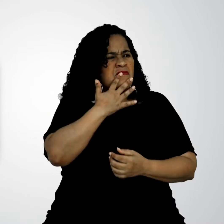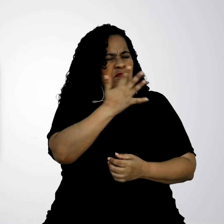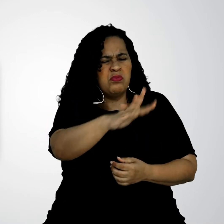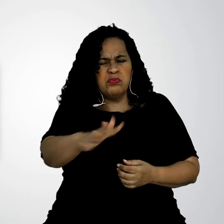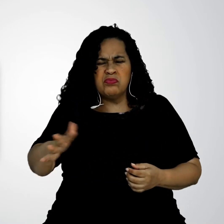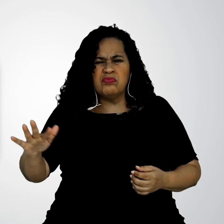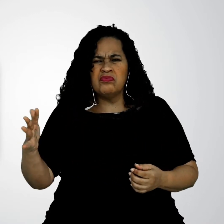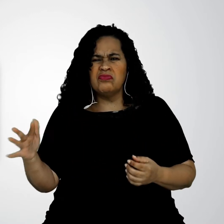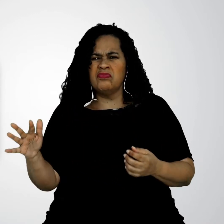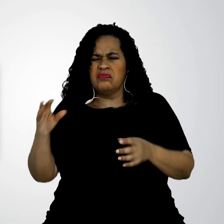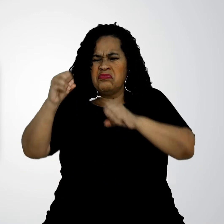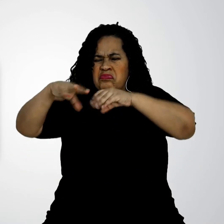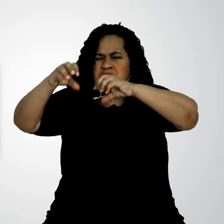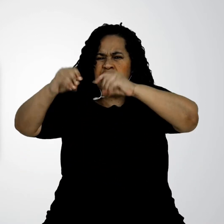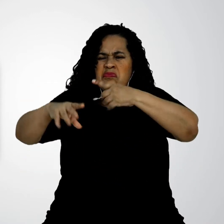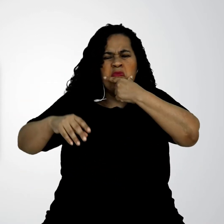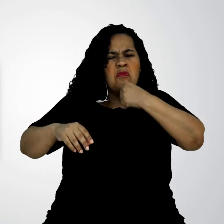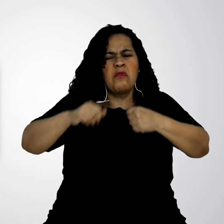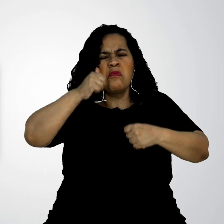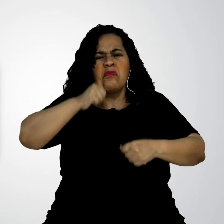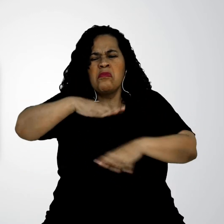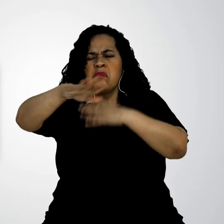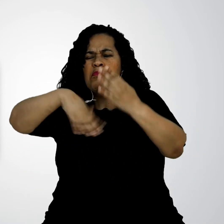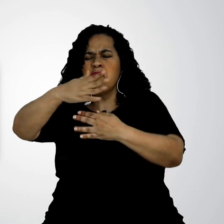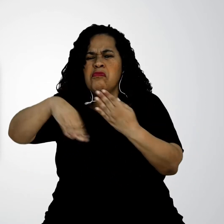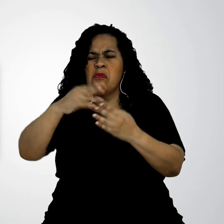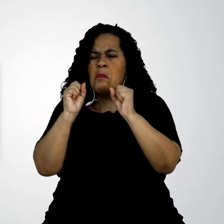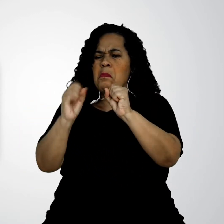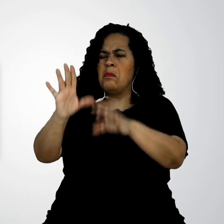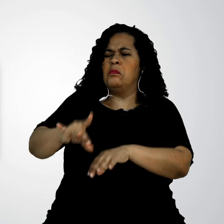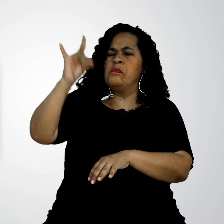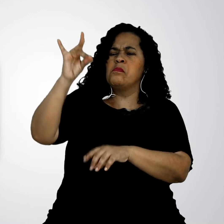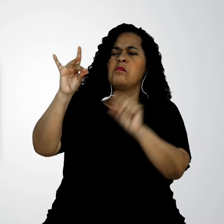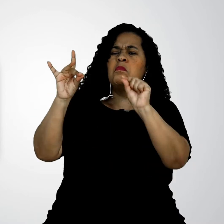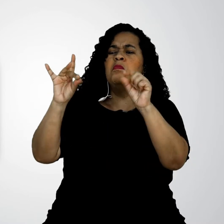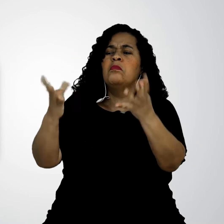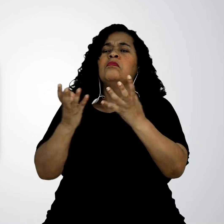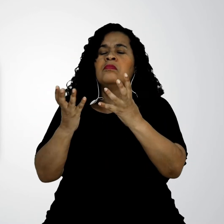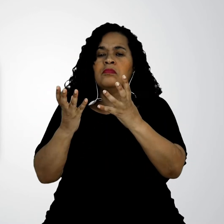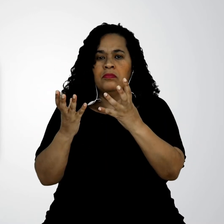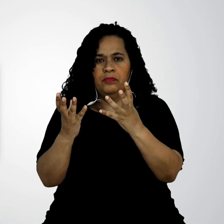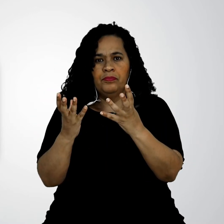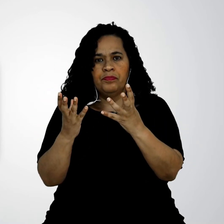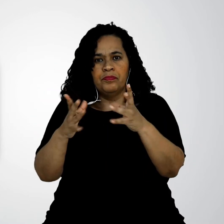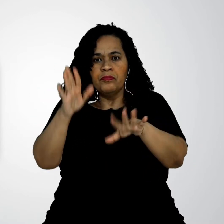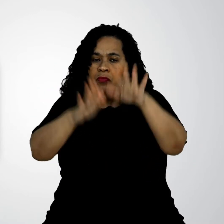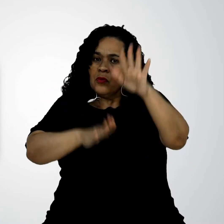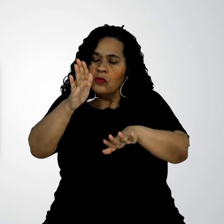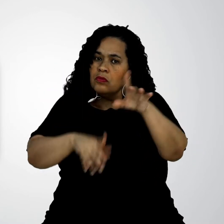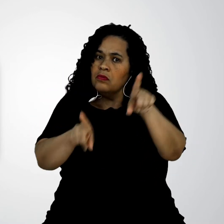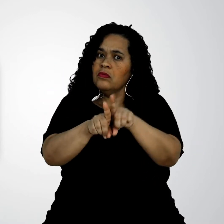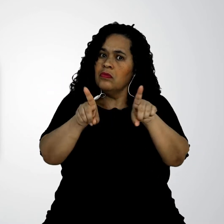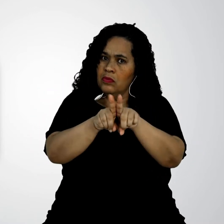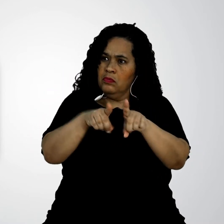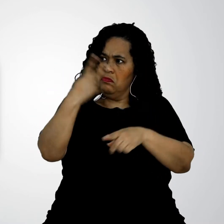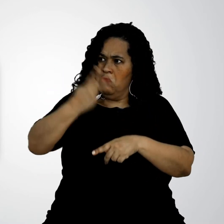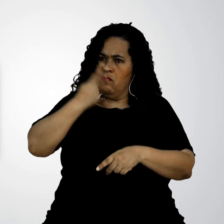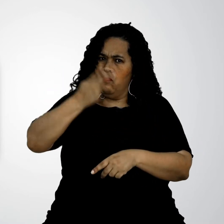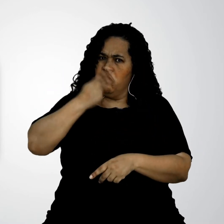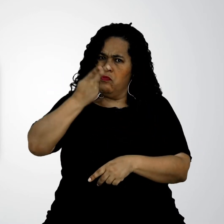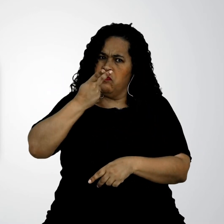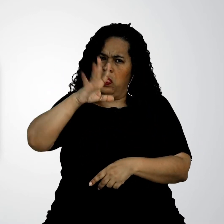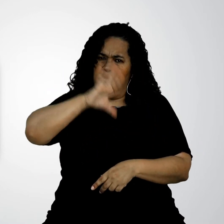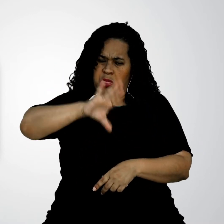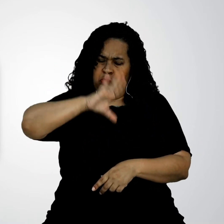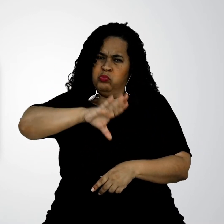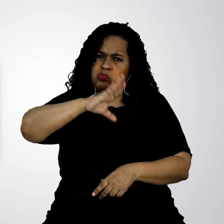ou não coerente. Então, já foi segurado. E existem também movimentos que mexem até com a língua portuguesa para tornar essa associação